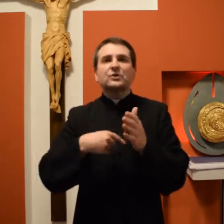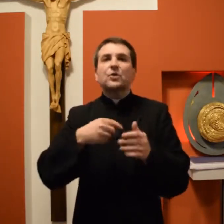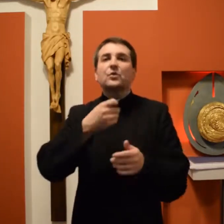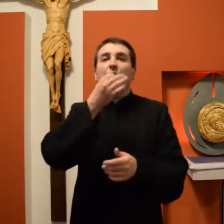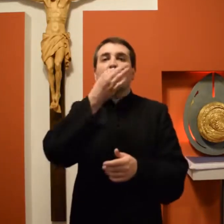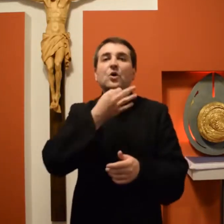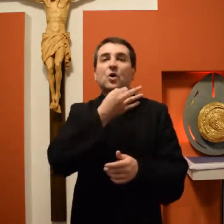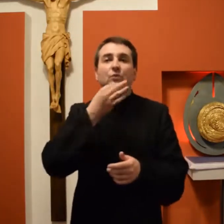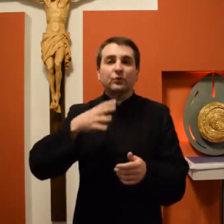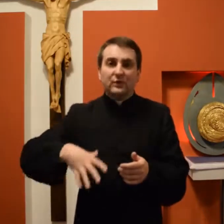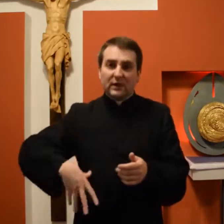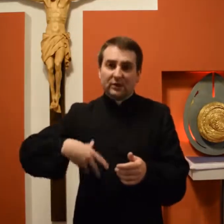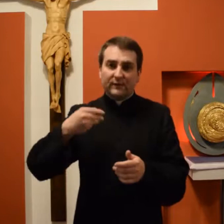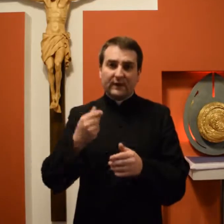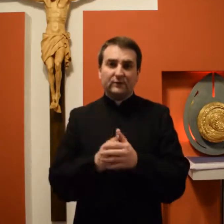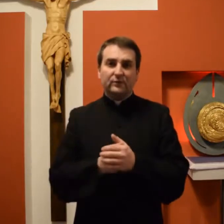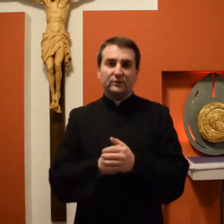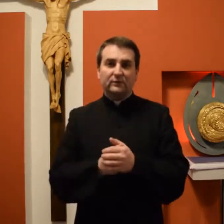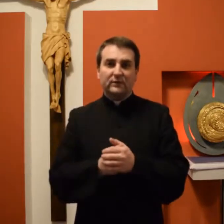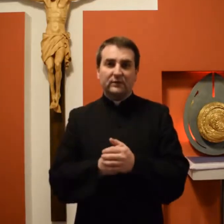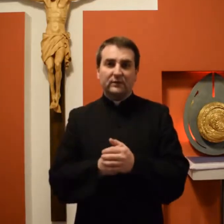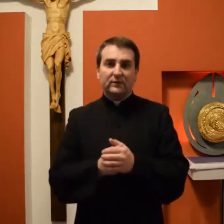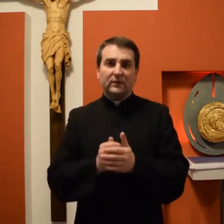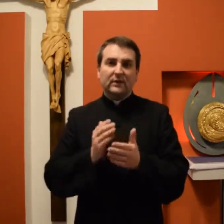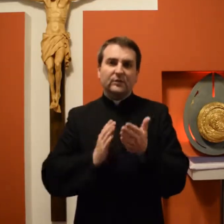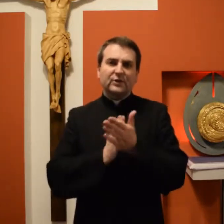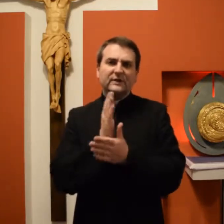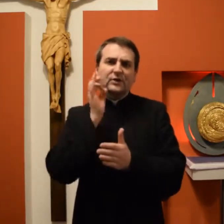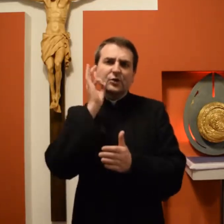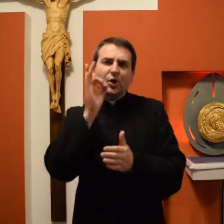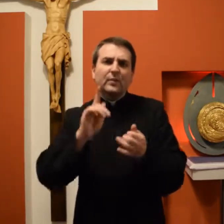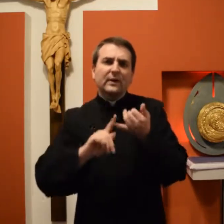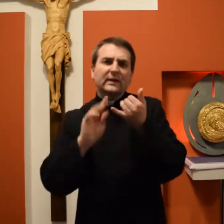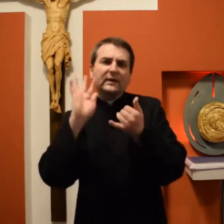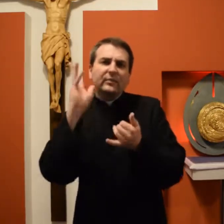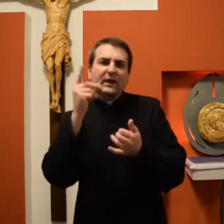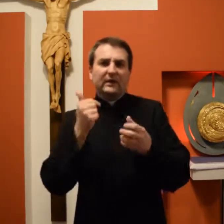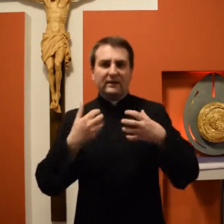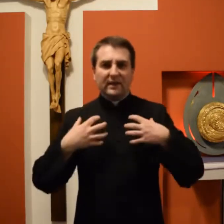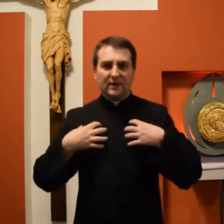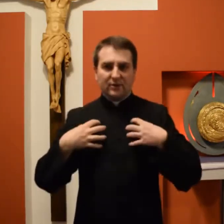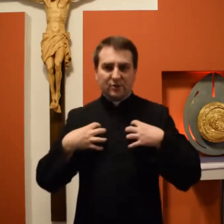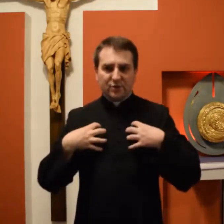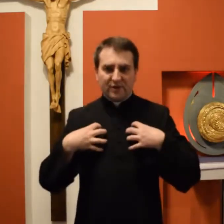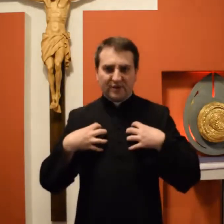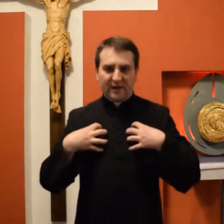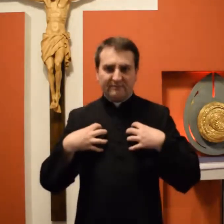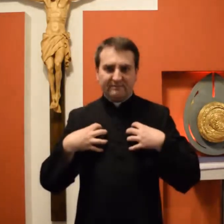częstą komunię świętą, przez dobre i piękne życie.